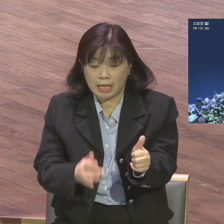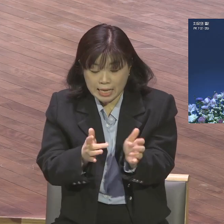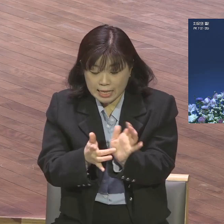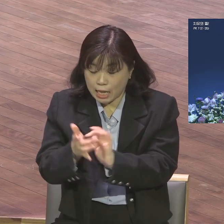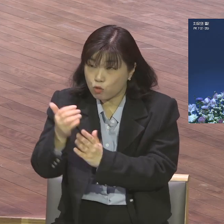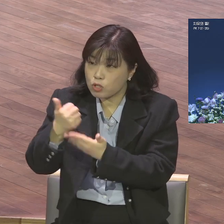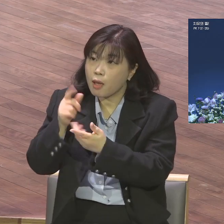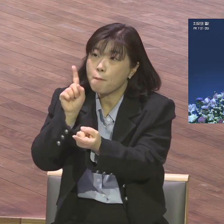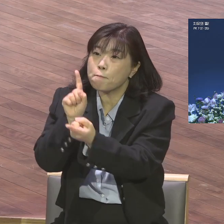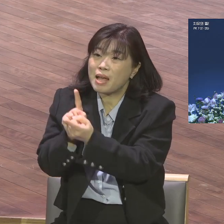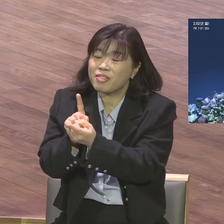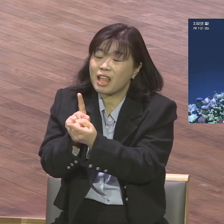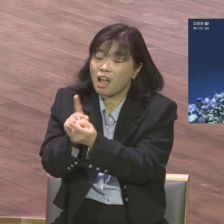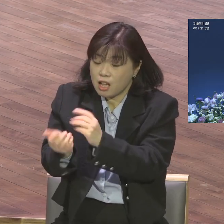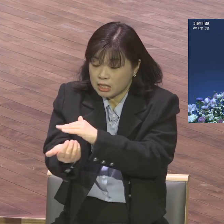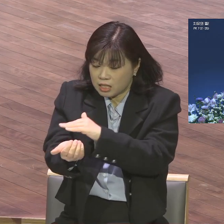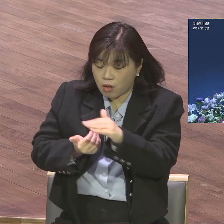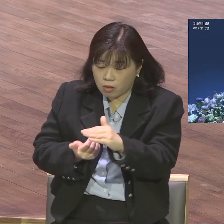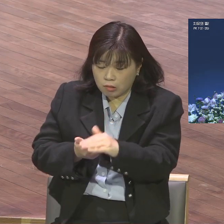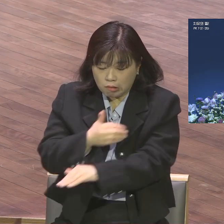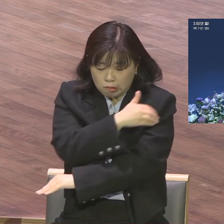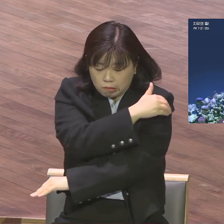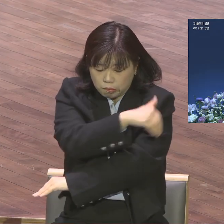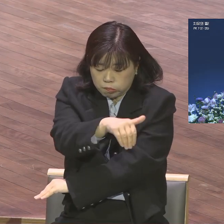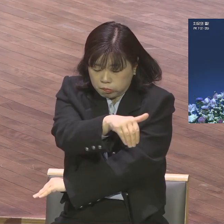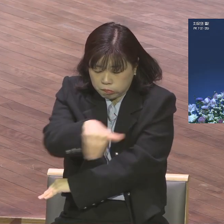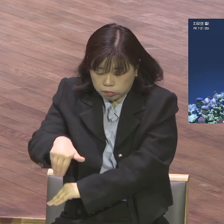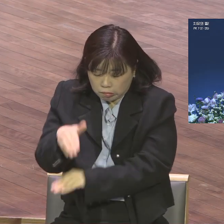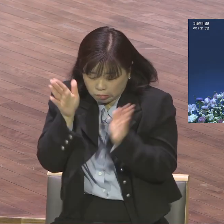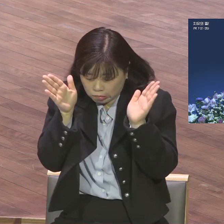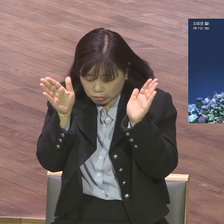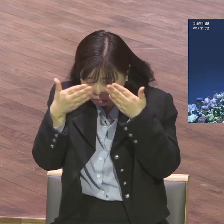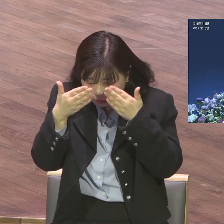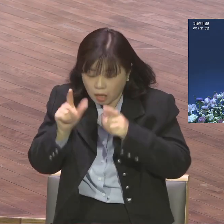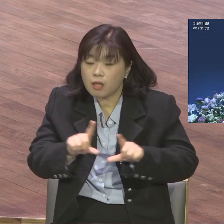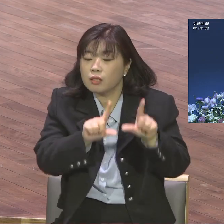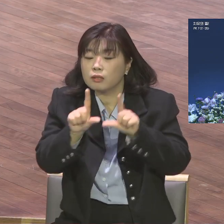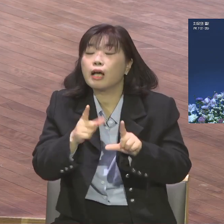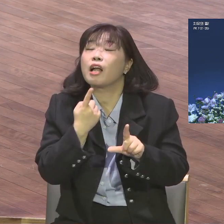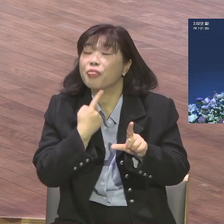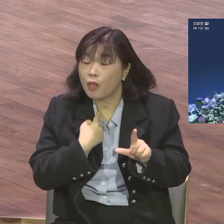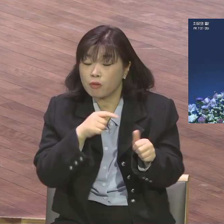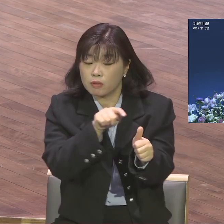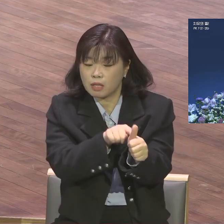그리스도를 만남으로 인해서 그 모든 문제가 완전히 해결되는